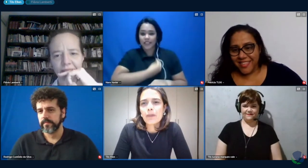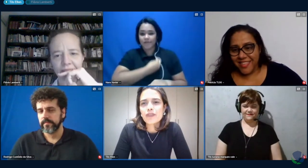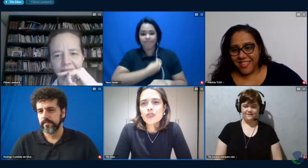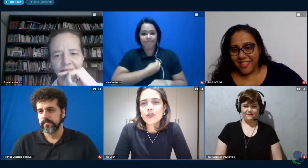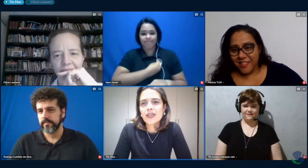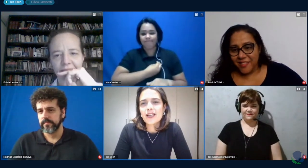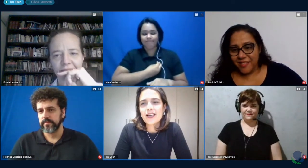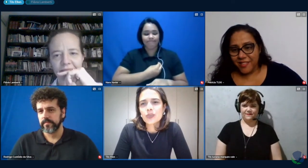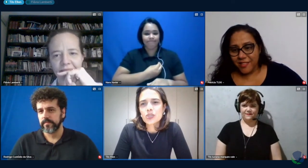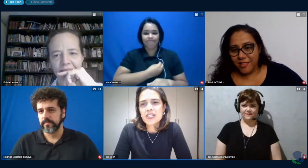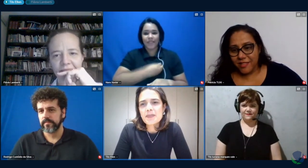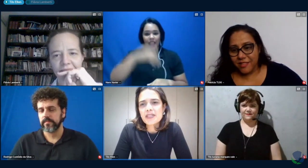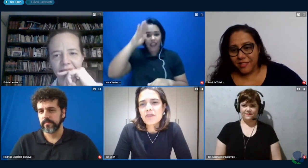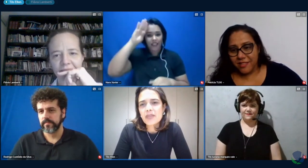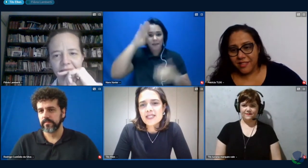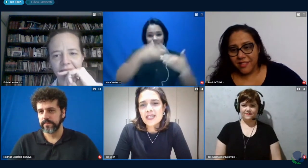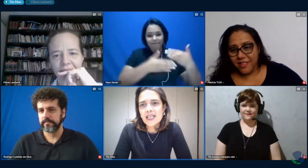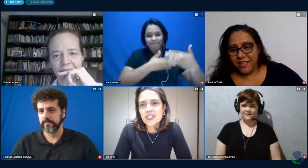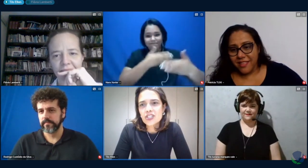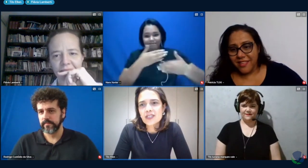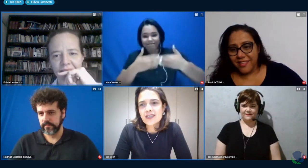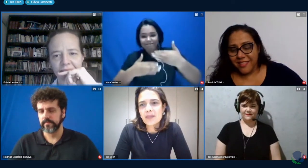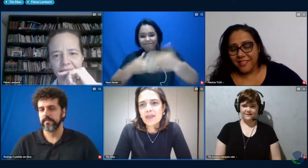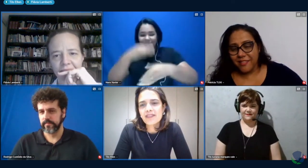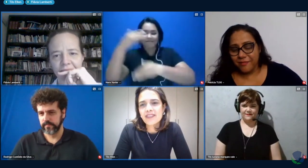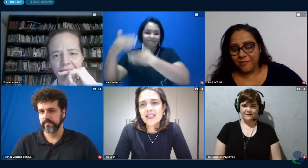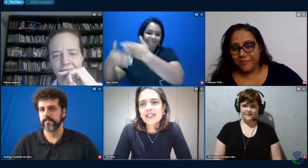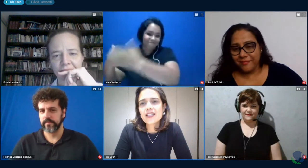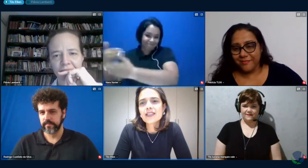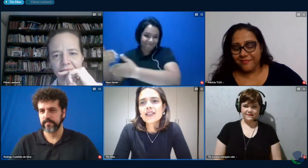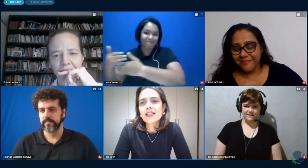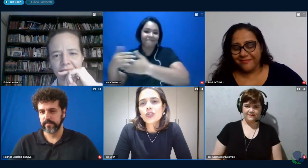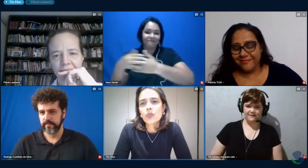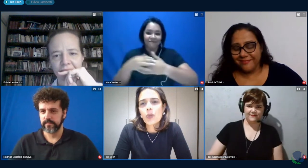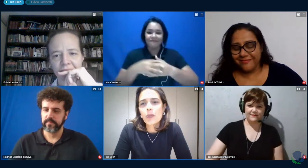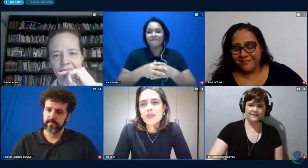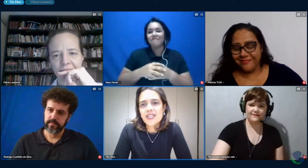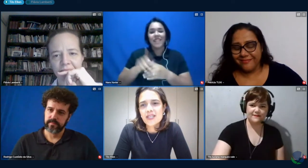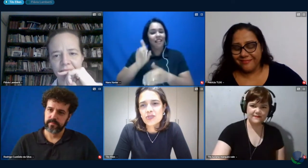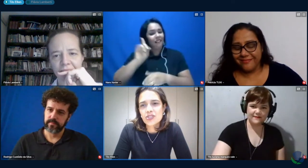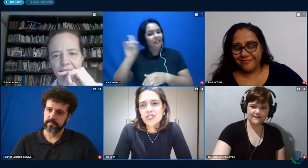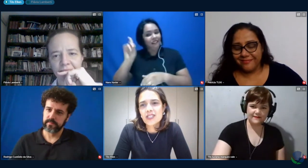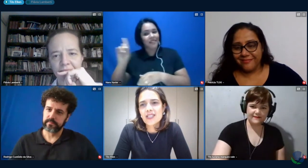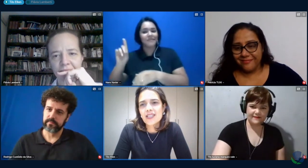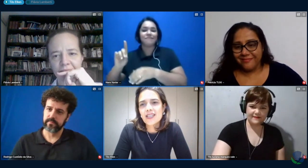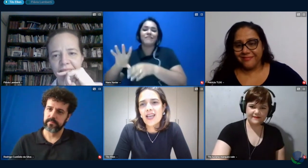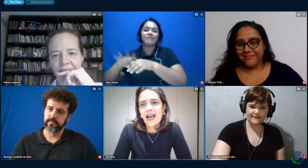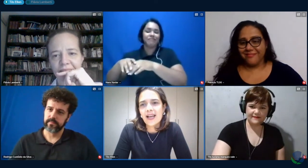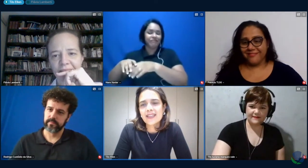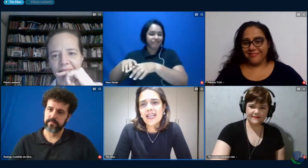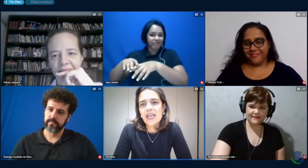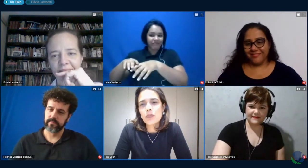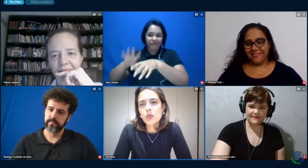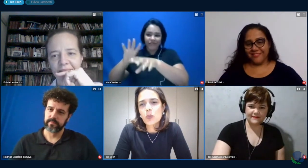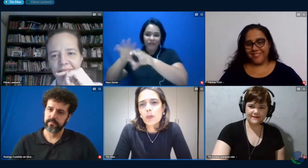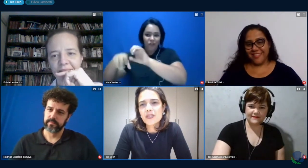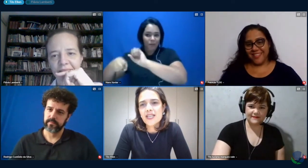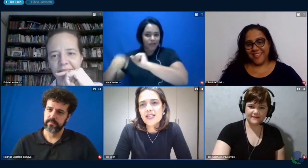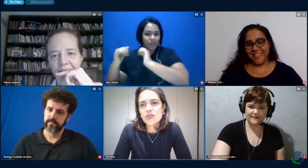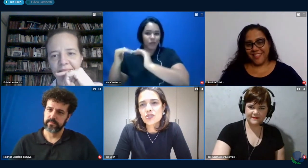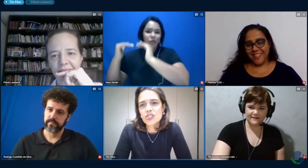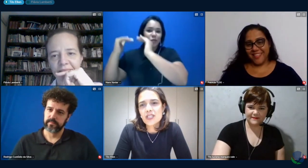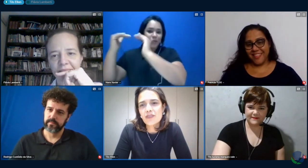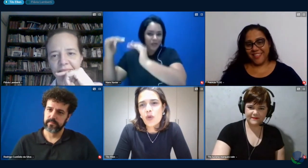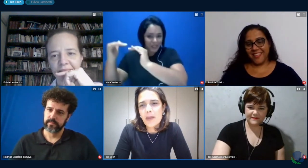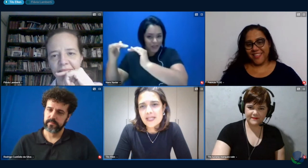A professora Tucci sempre esteve presente na minha vida, no meu processo de acadêmico, no meu